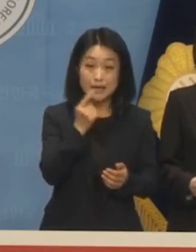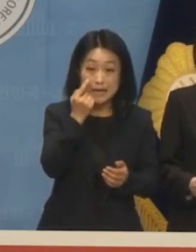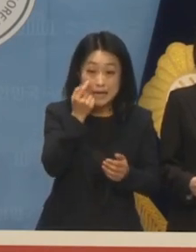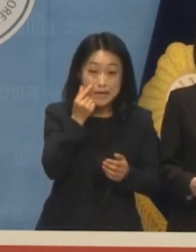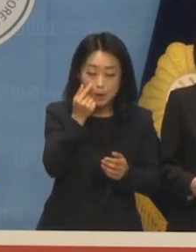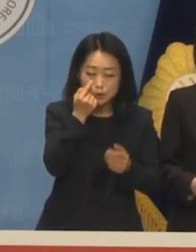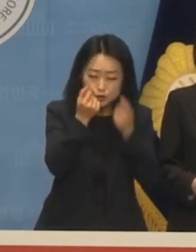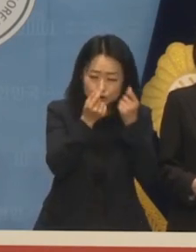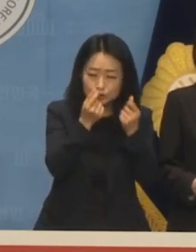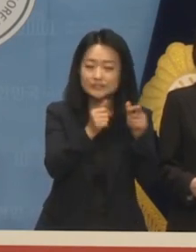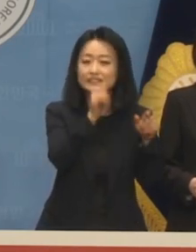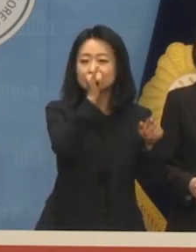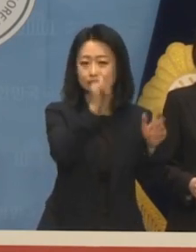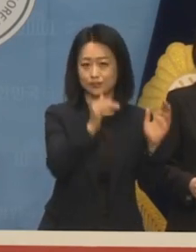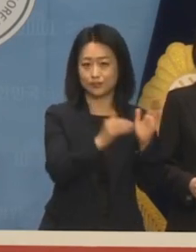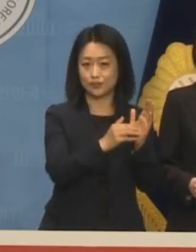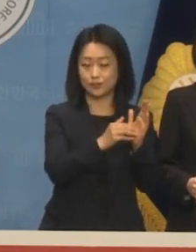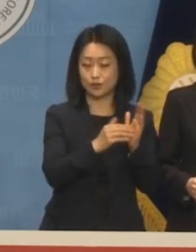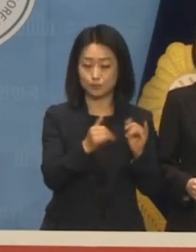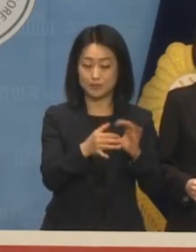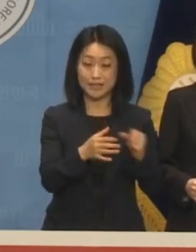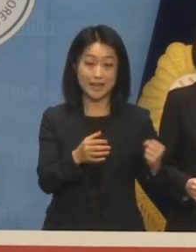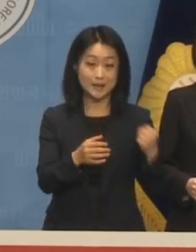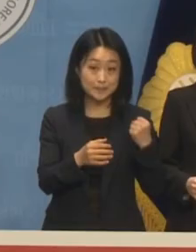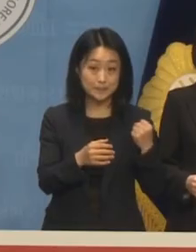봤습니다이를고 국의은